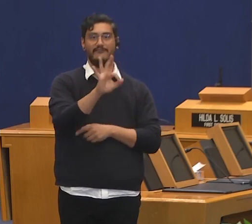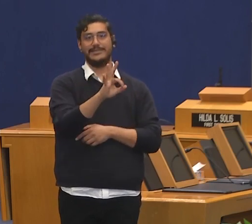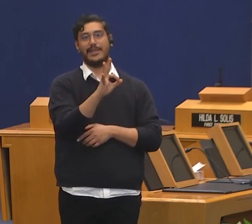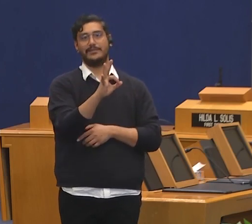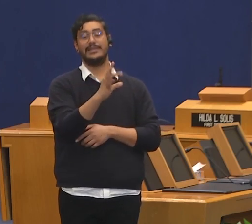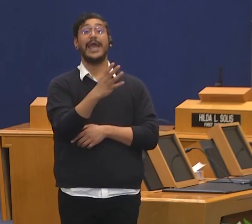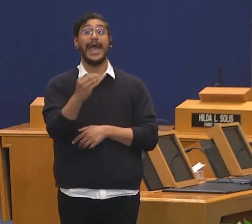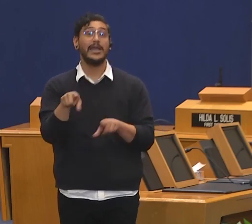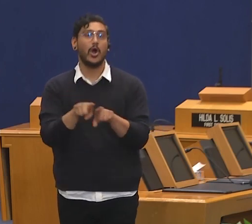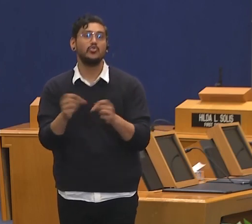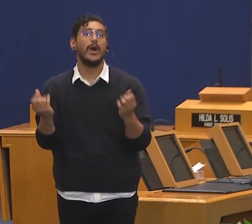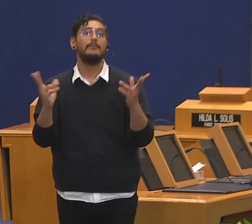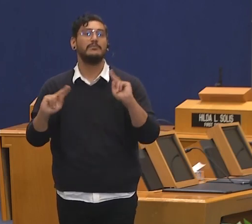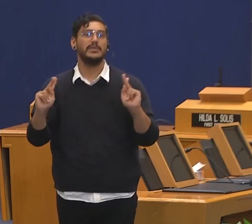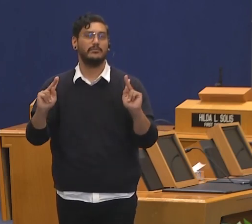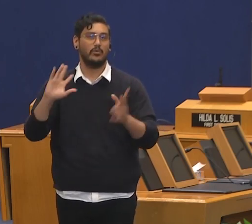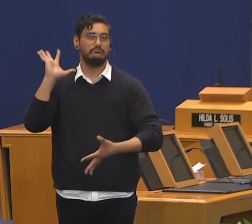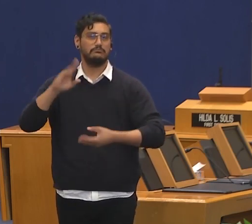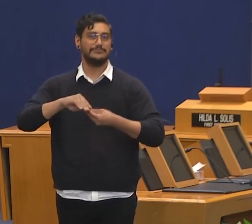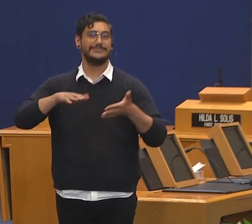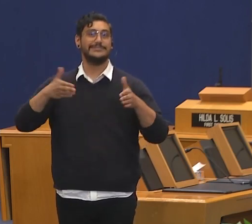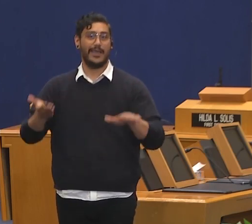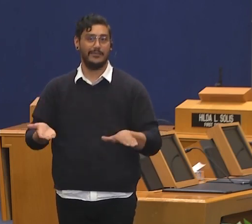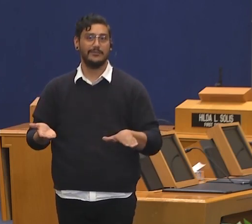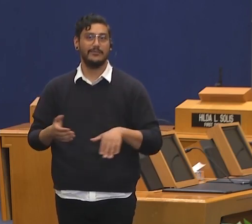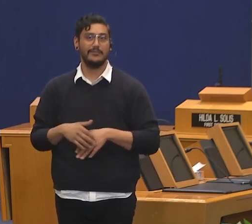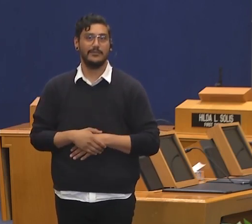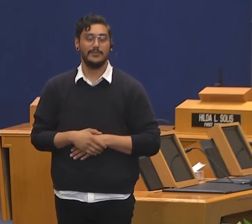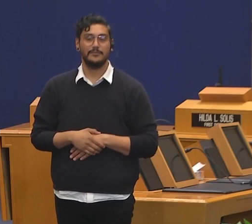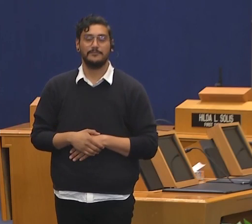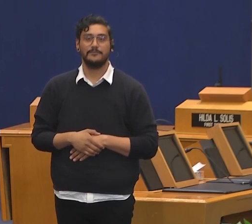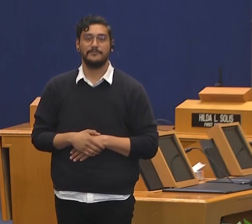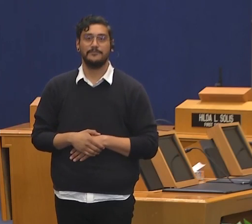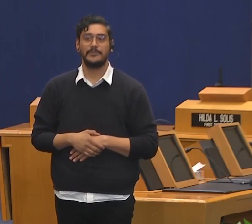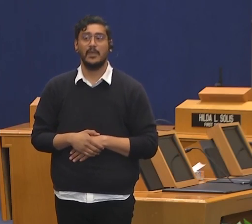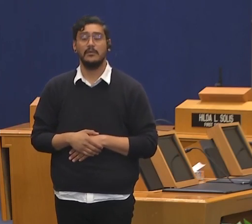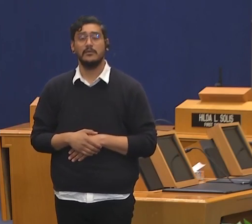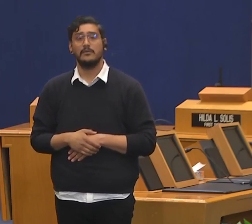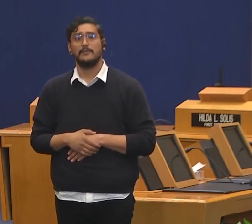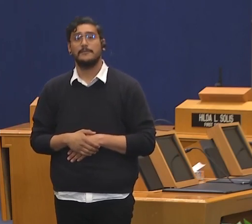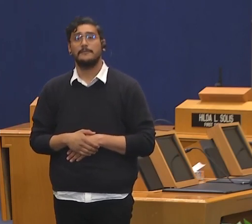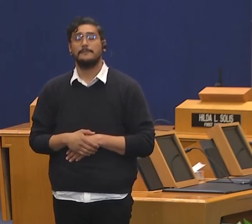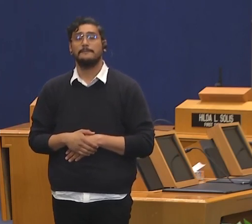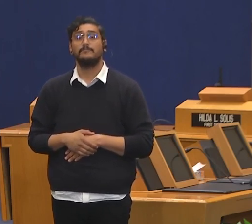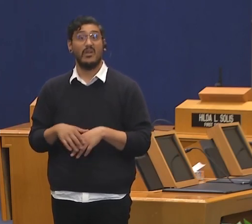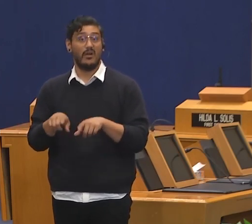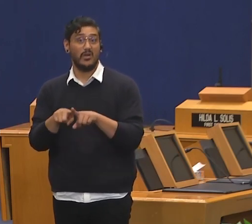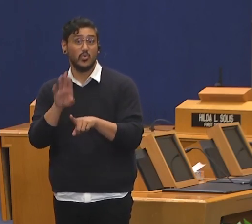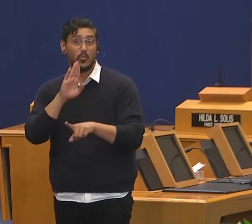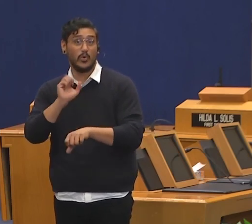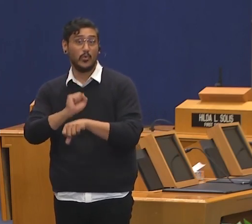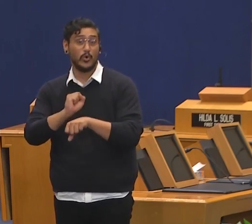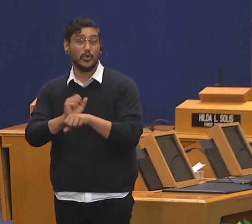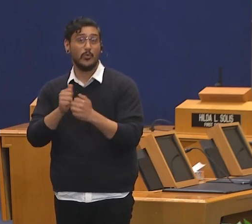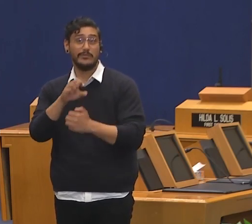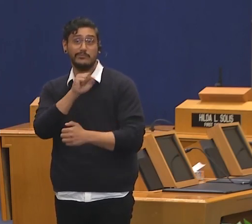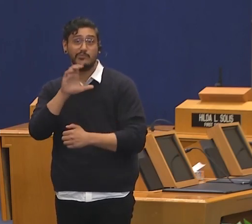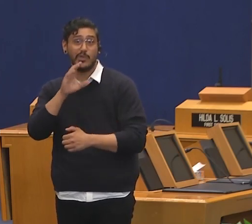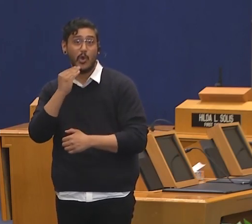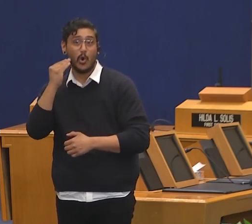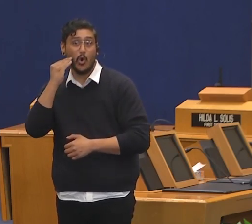muertes. También trabajaremos con proveedores de hogares de ancianos para aumentar los sitios que